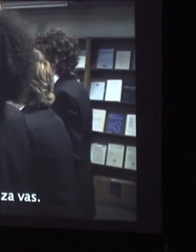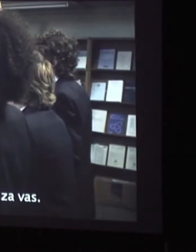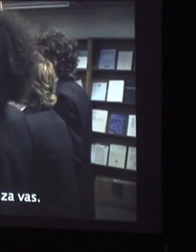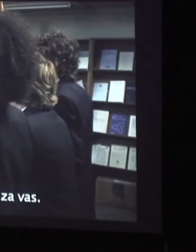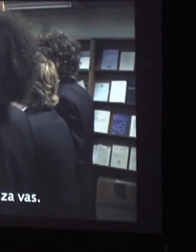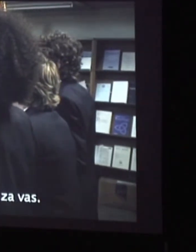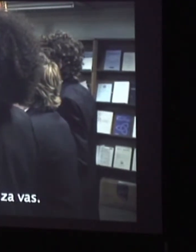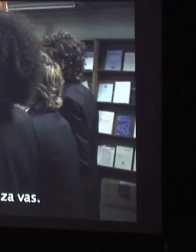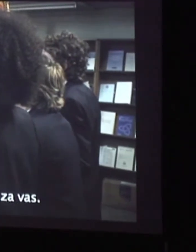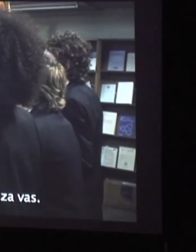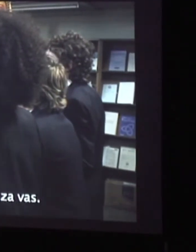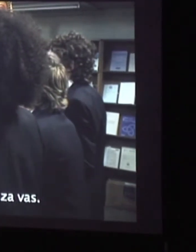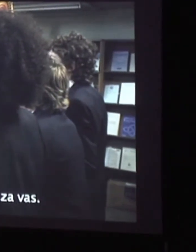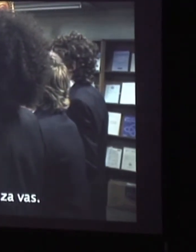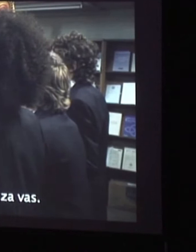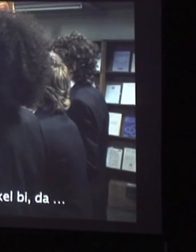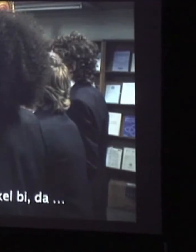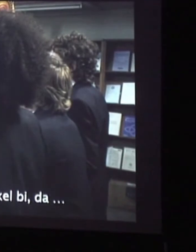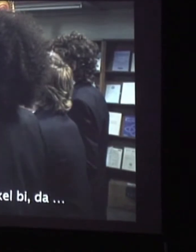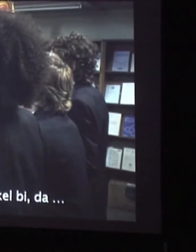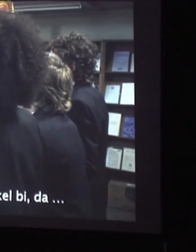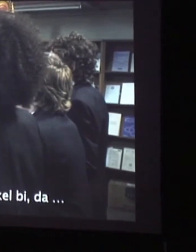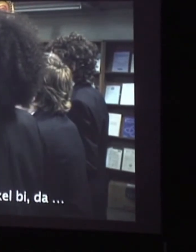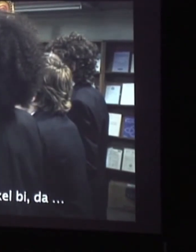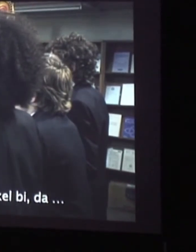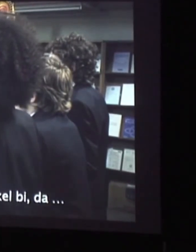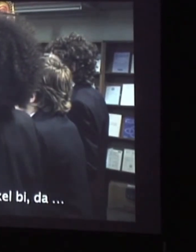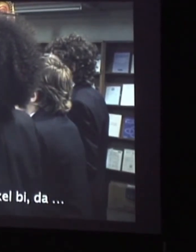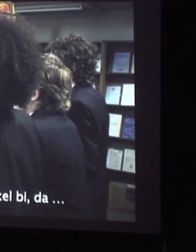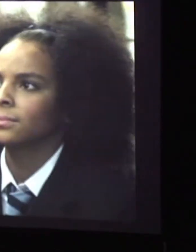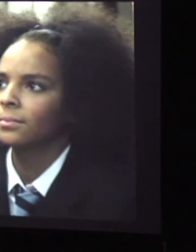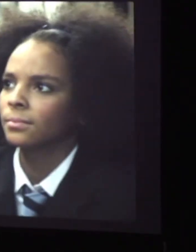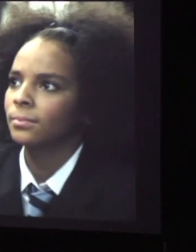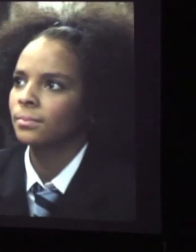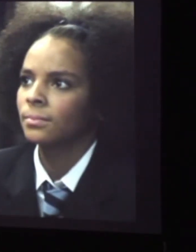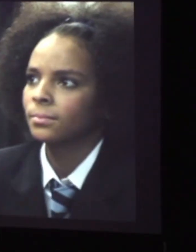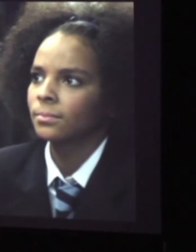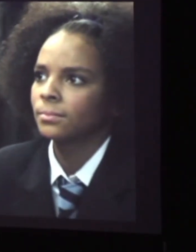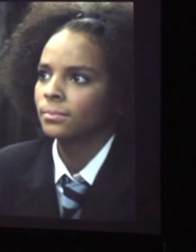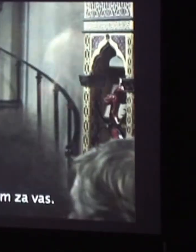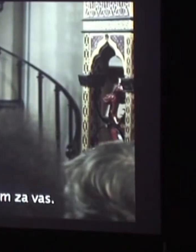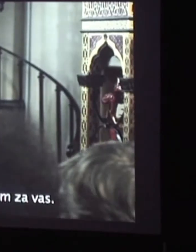You know, I might just have something for you. You seem to be up for the task.